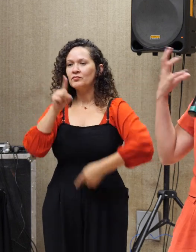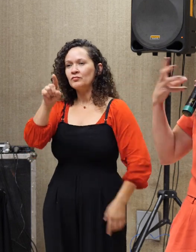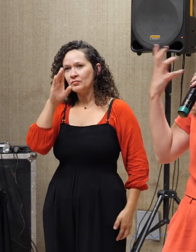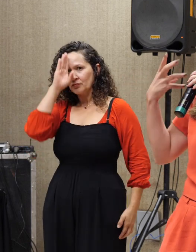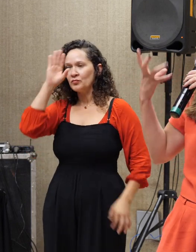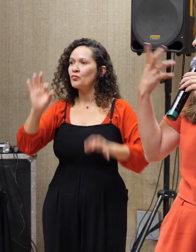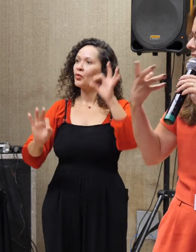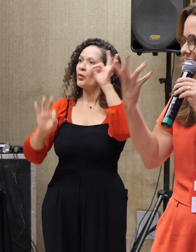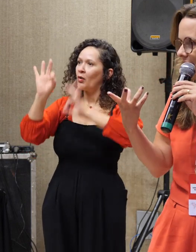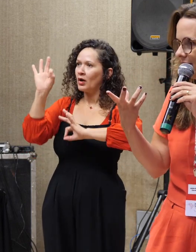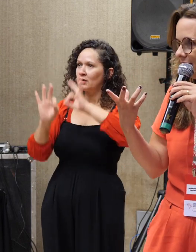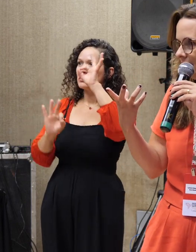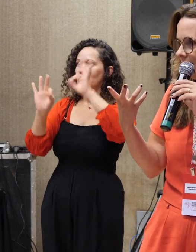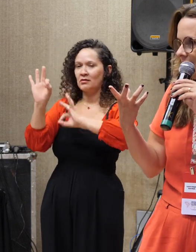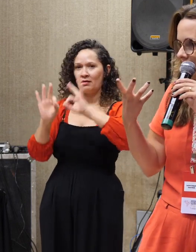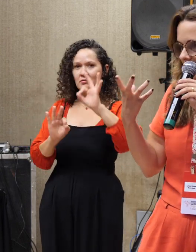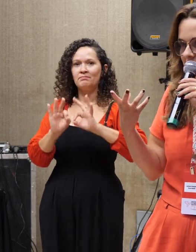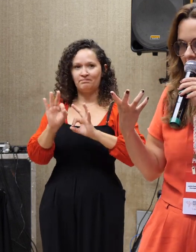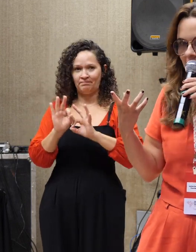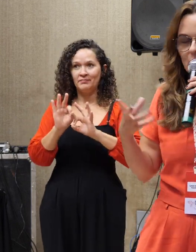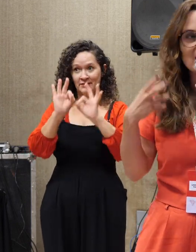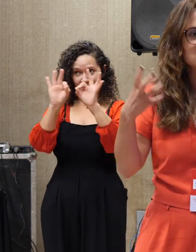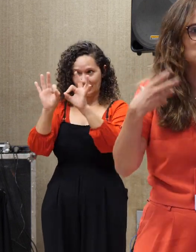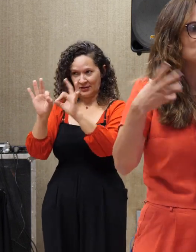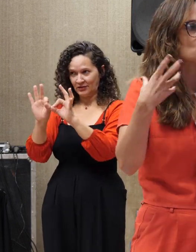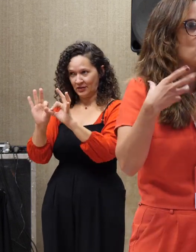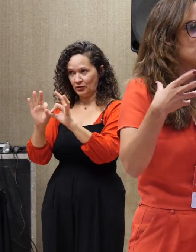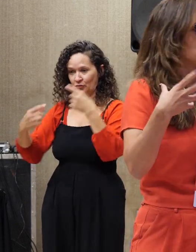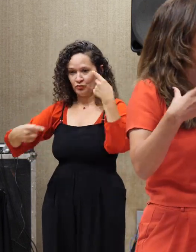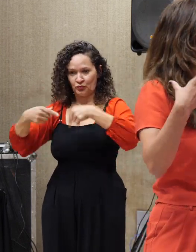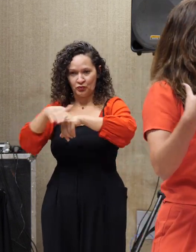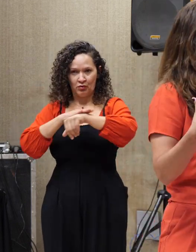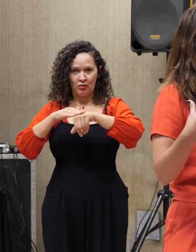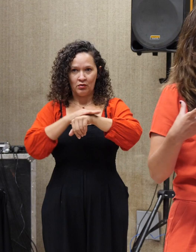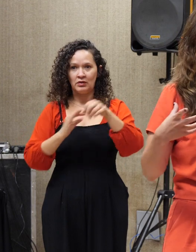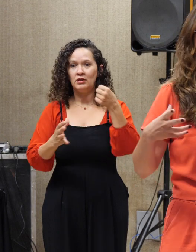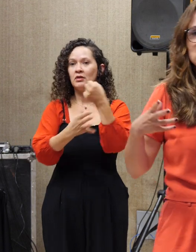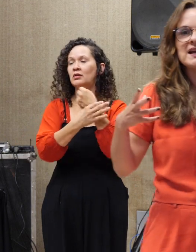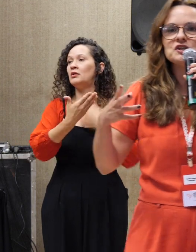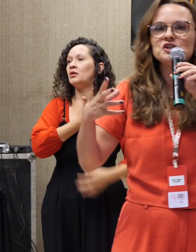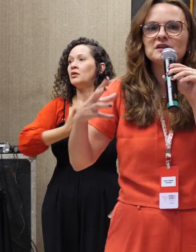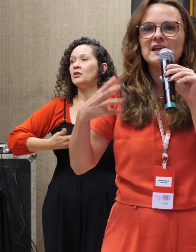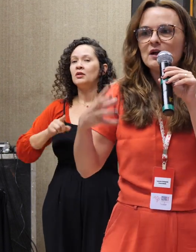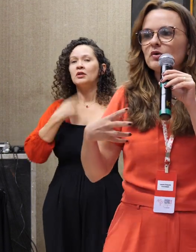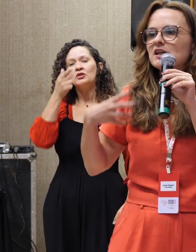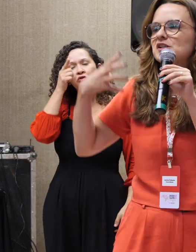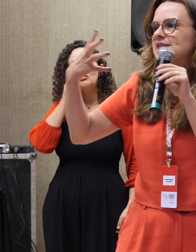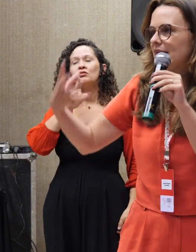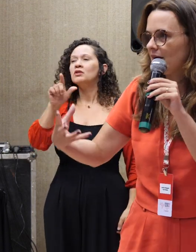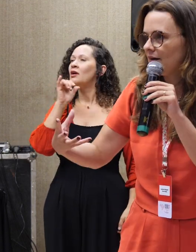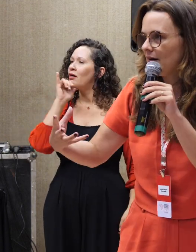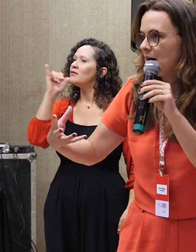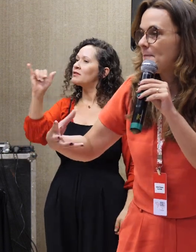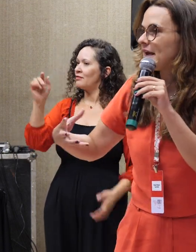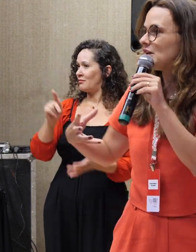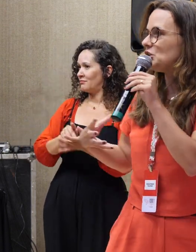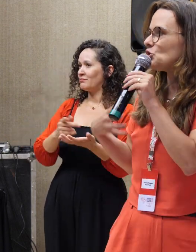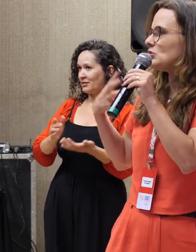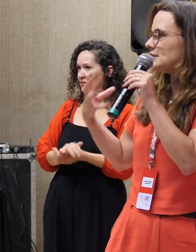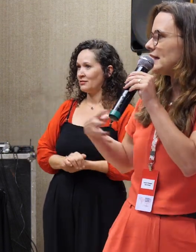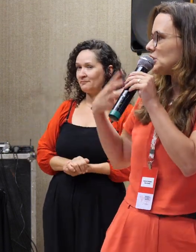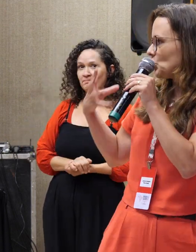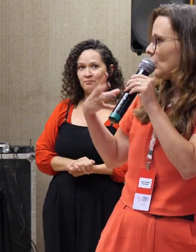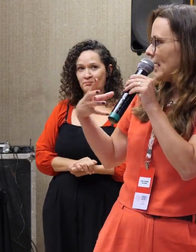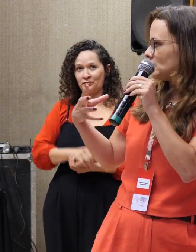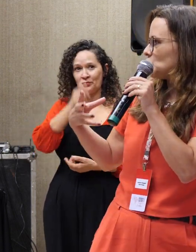consiga organizar, tá certo? Esse discurso da segurança para que a gente tenha o que dizer. Para que a